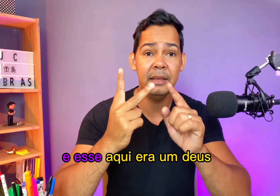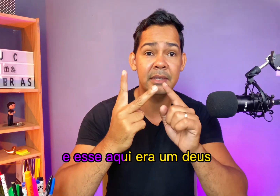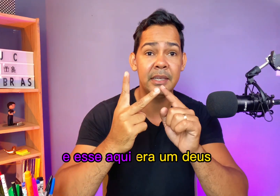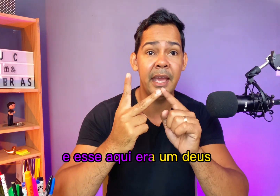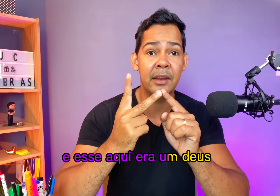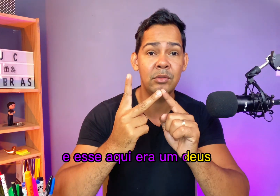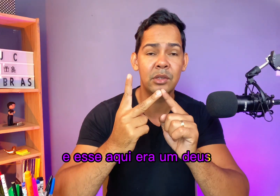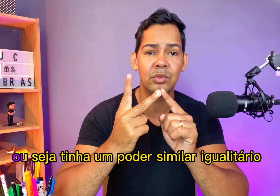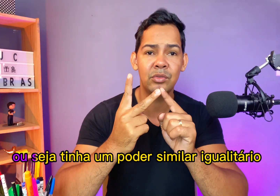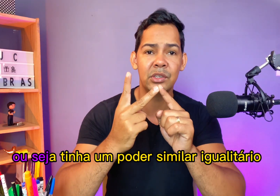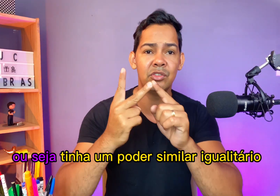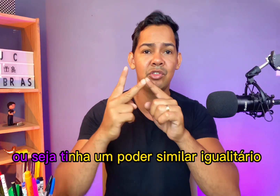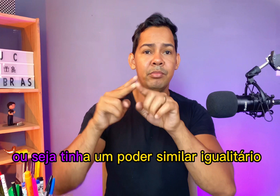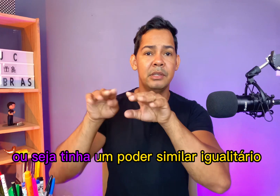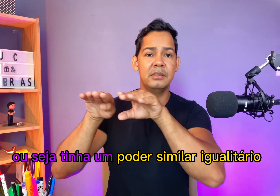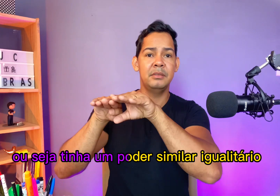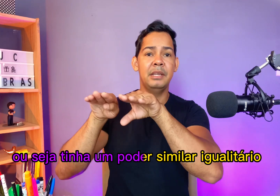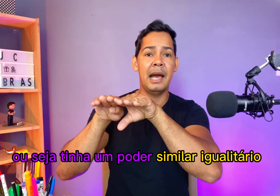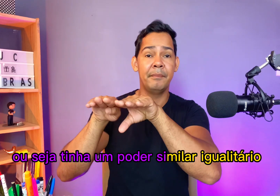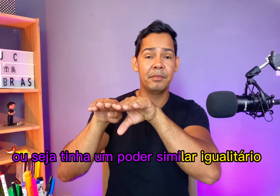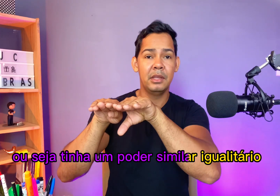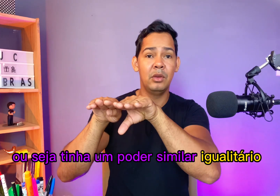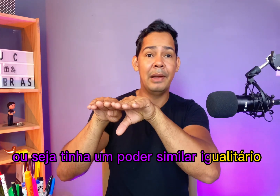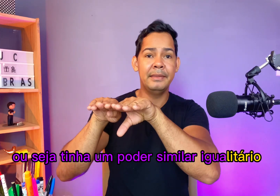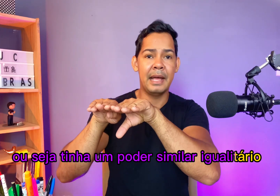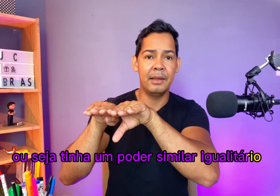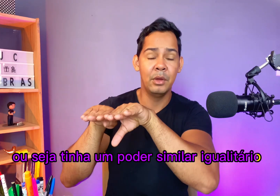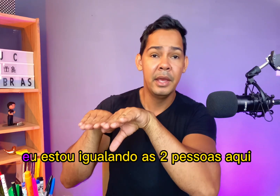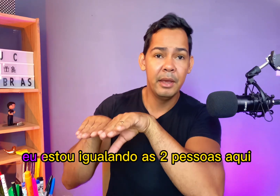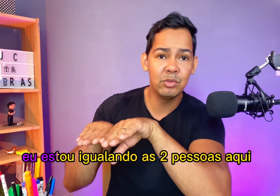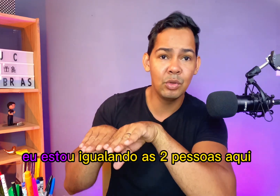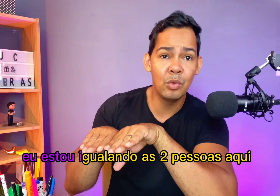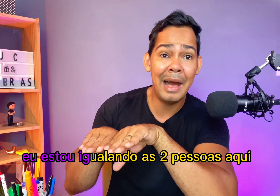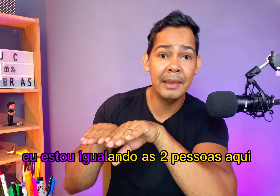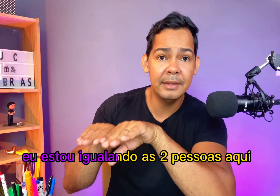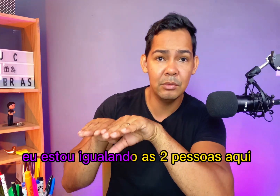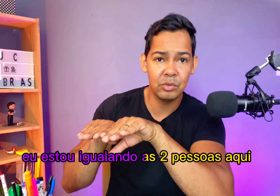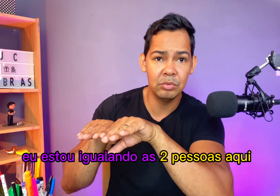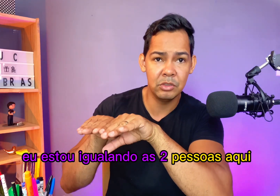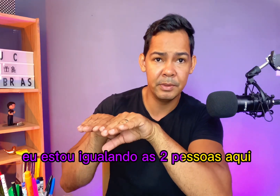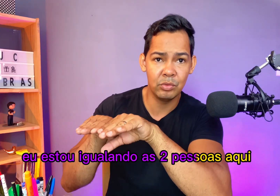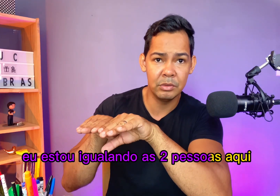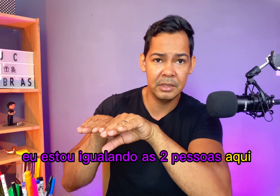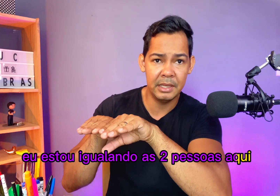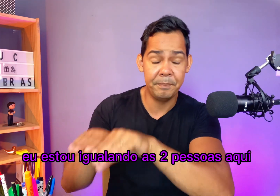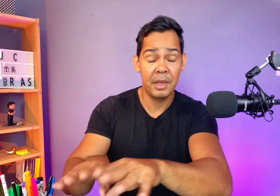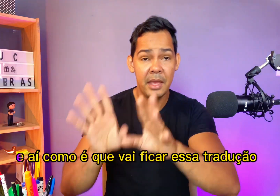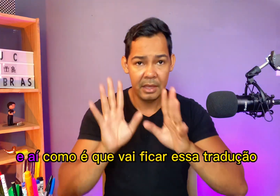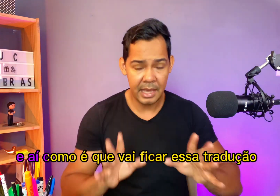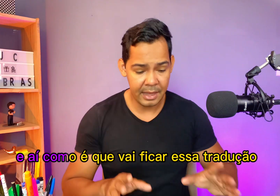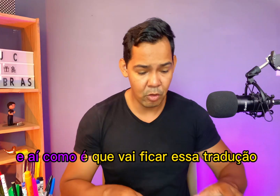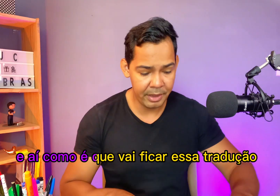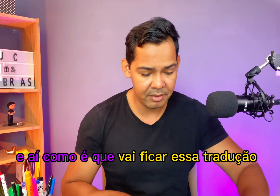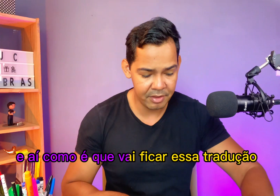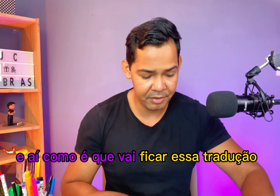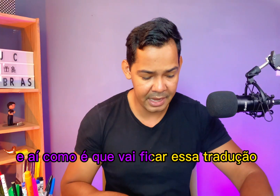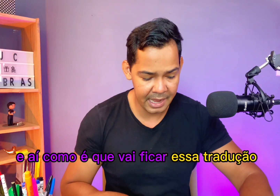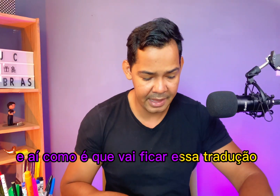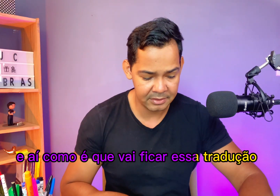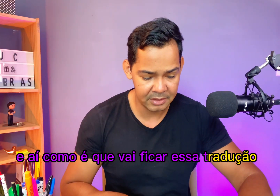aqui era um Deus, ou seja, tinha um poder similar, igualitário. Eu estou igualando as duas pessoas aqui. E aí, como é que vai ficar essa